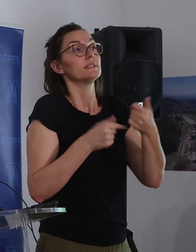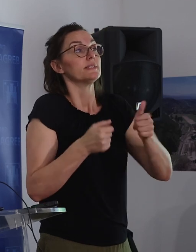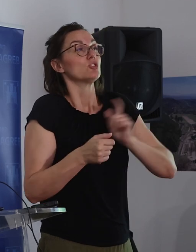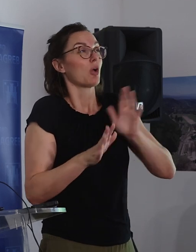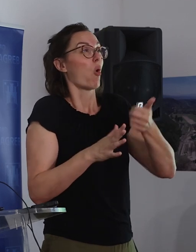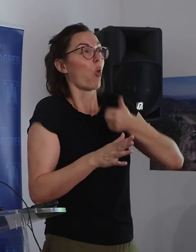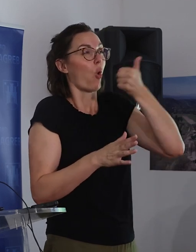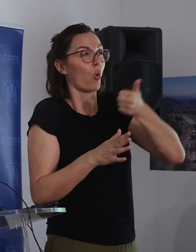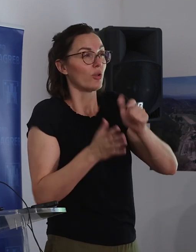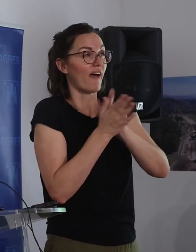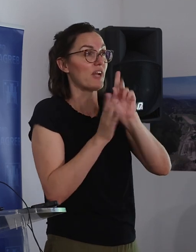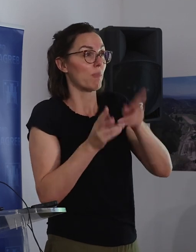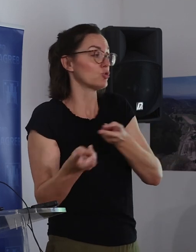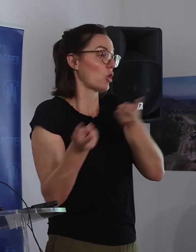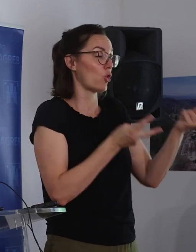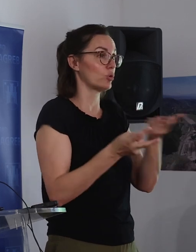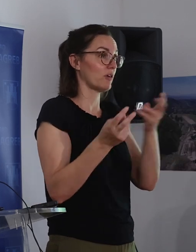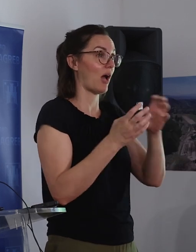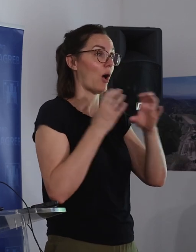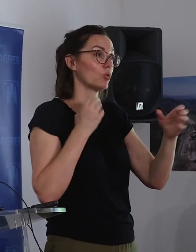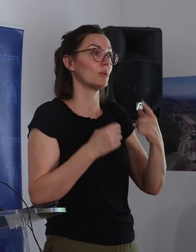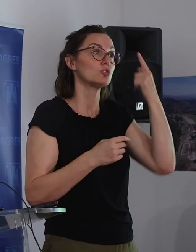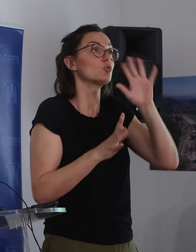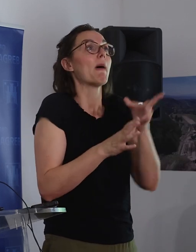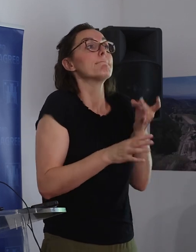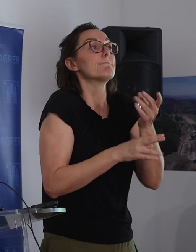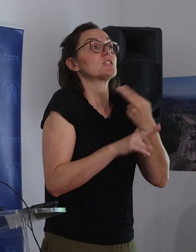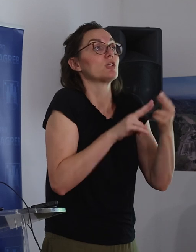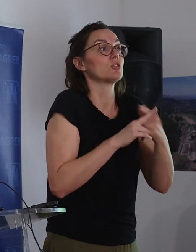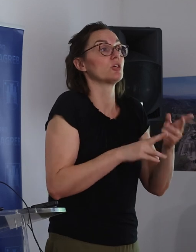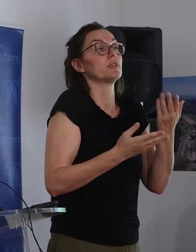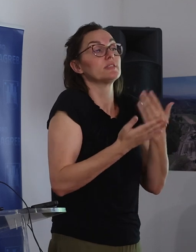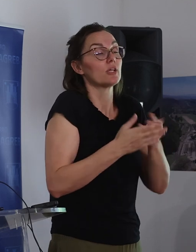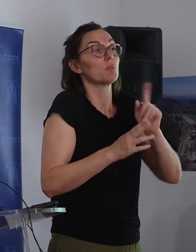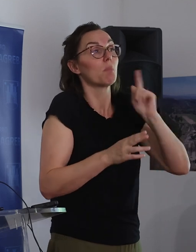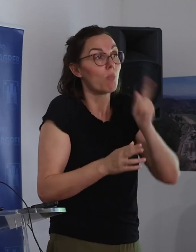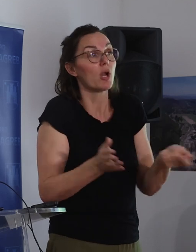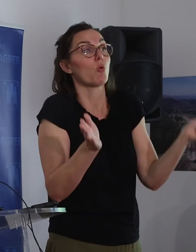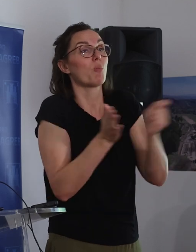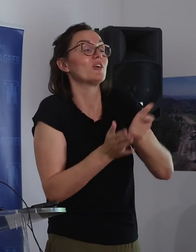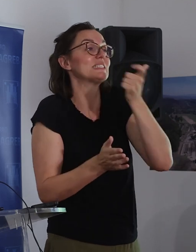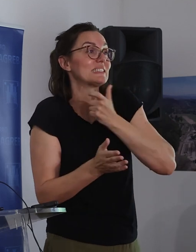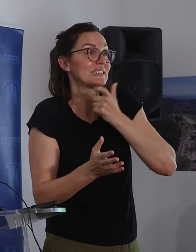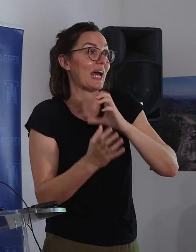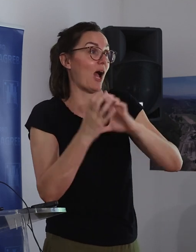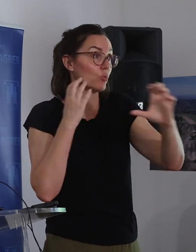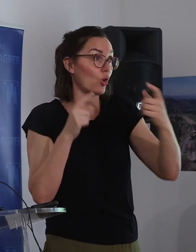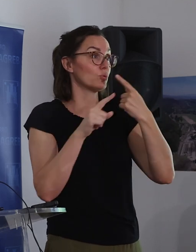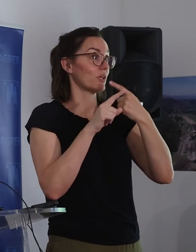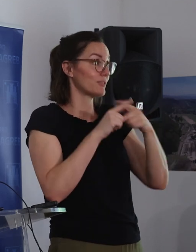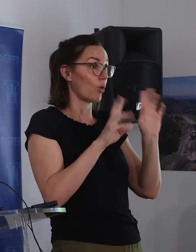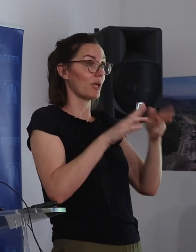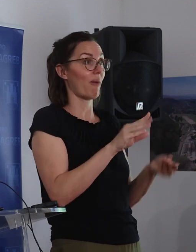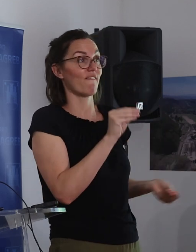oko godinu dana u prosjeku za cijelu Europu, tako da tu nema brzih rješenja i zato moramo ići u kupovinu rabljenih autobusa kako bi vozni park